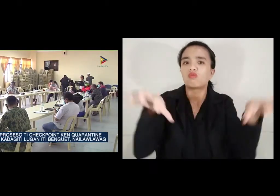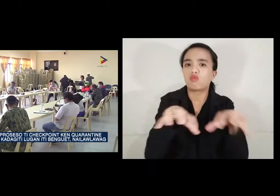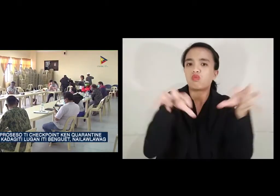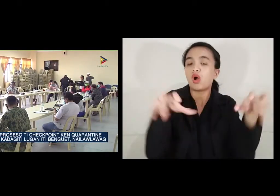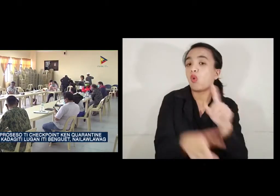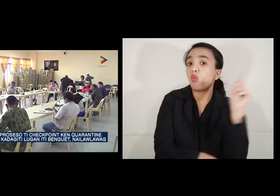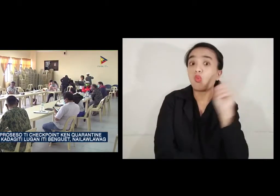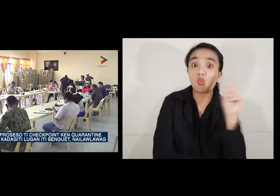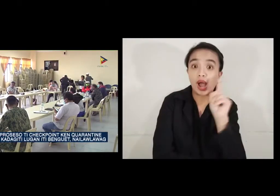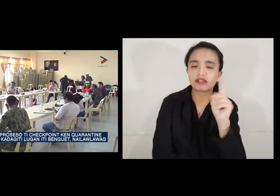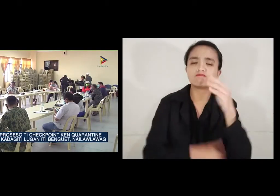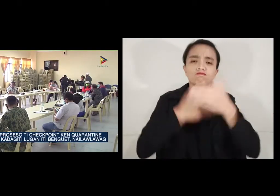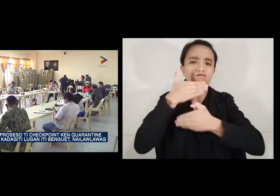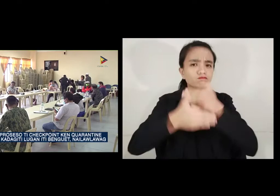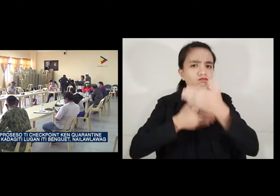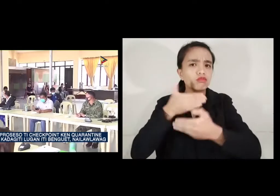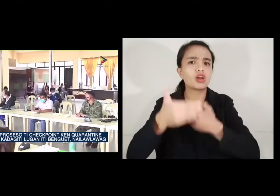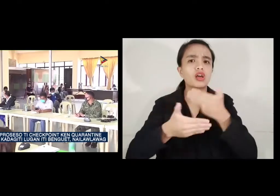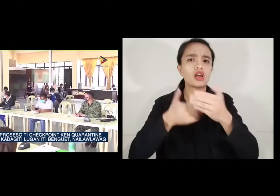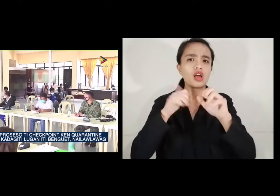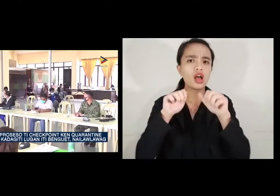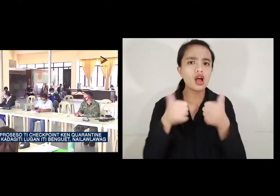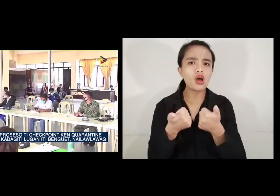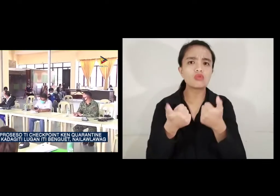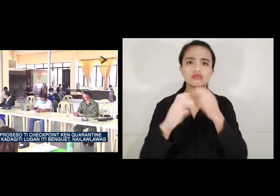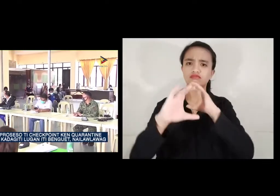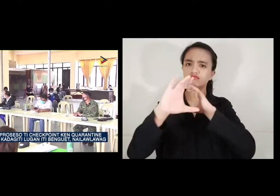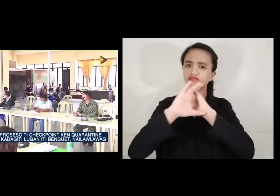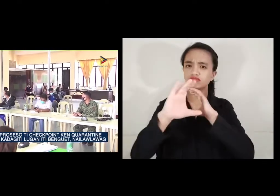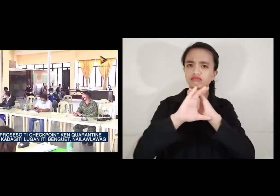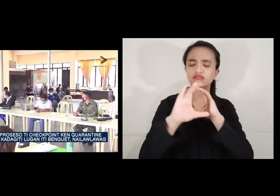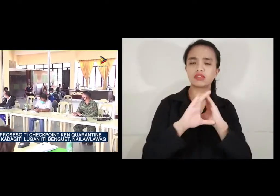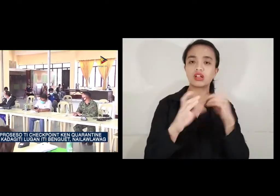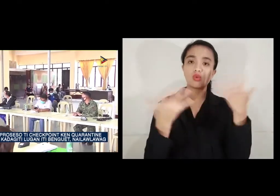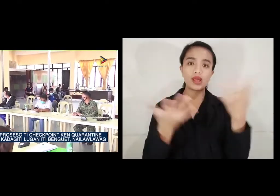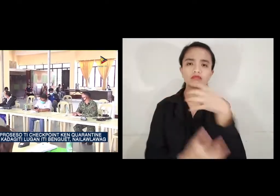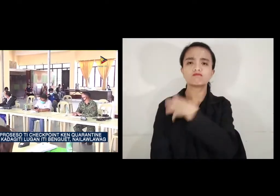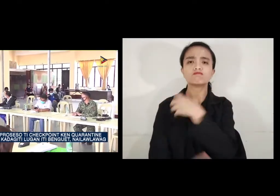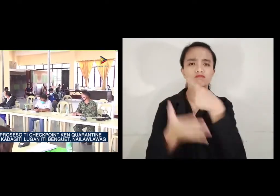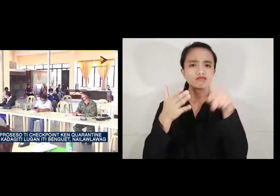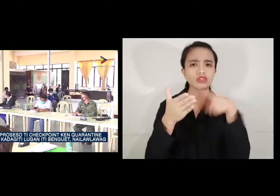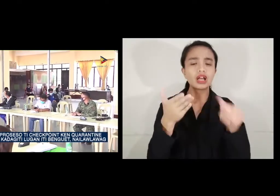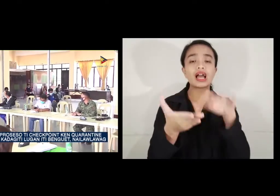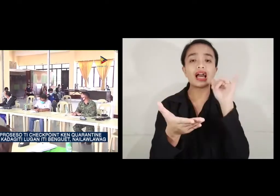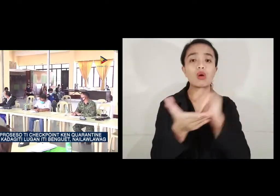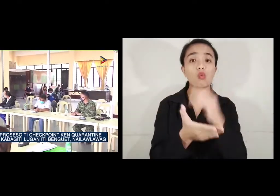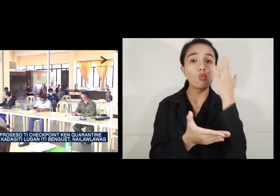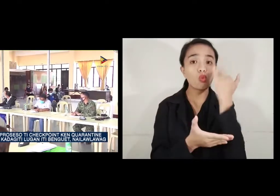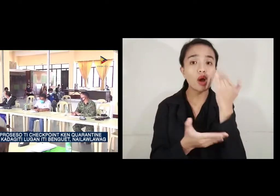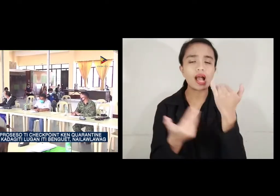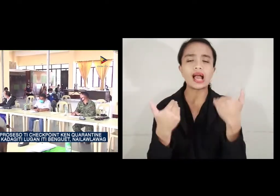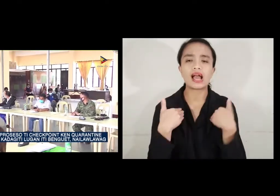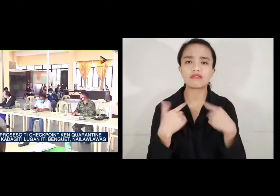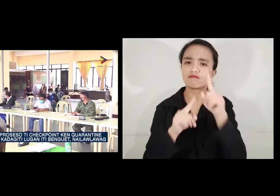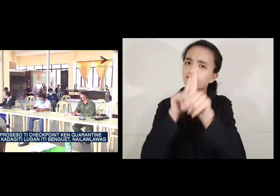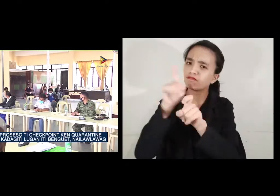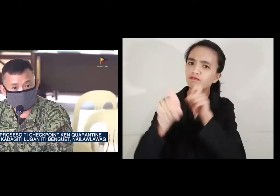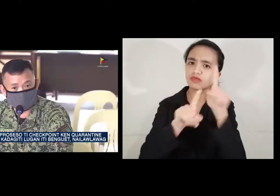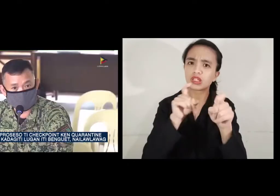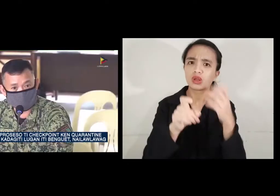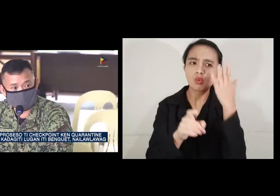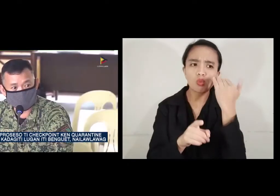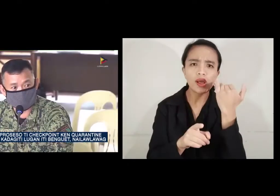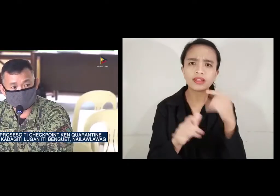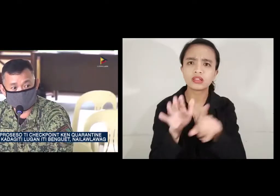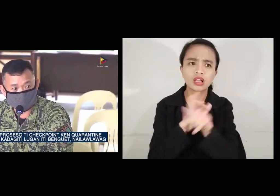on COVID-19. Ti patpatungpal da a proseso iti panakasukimat dagiti lugan kadagiti checkpoints daytoy ket kalpasan nga adda